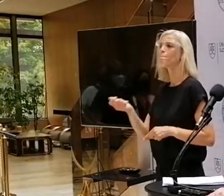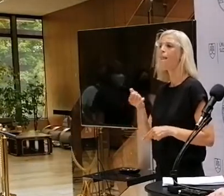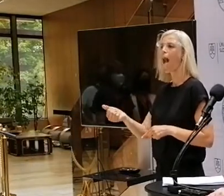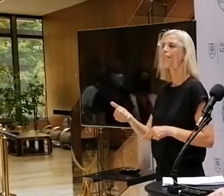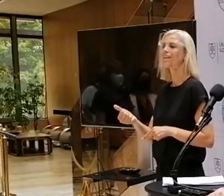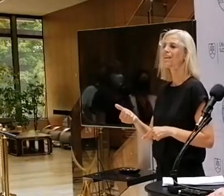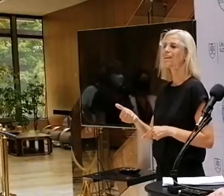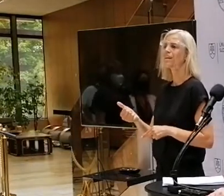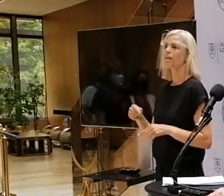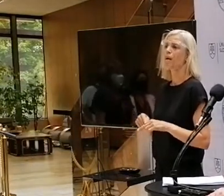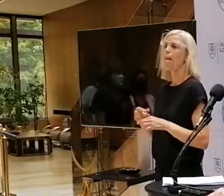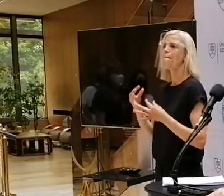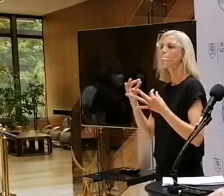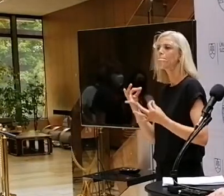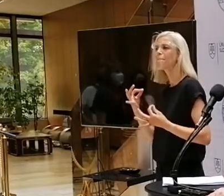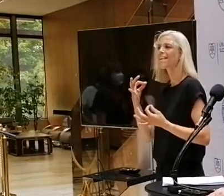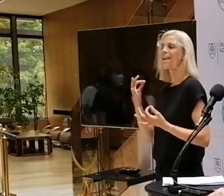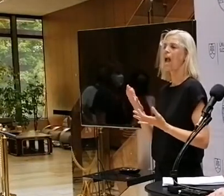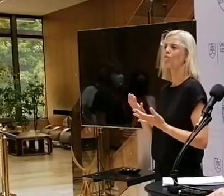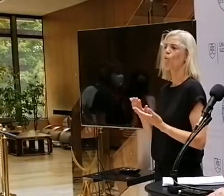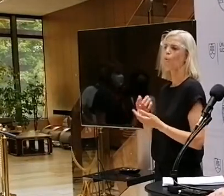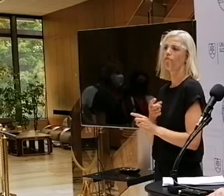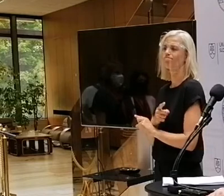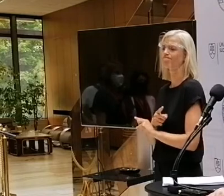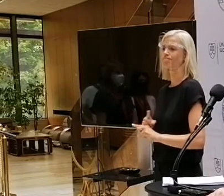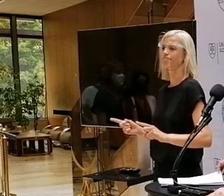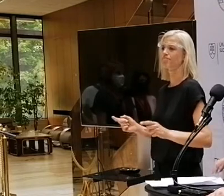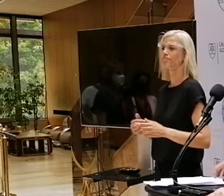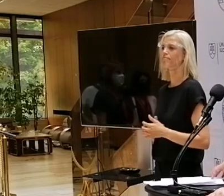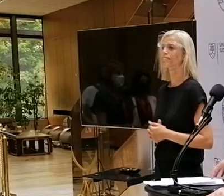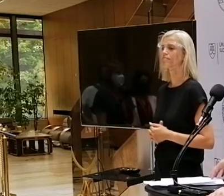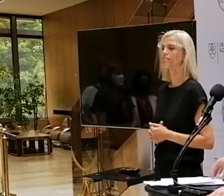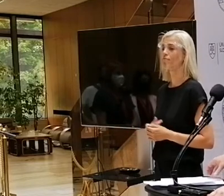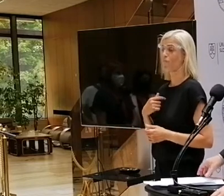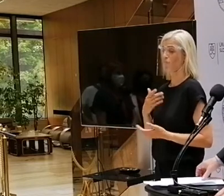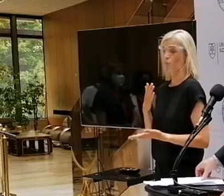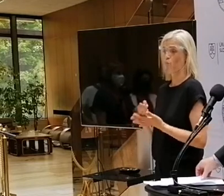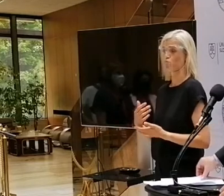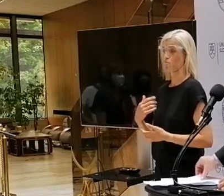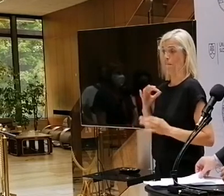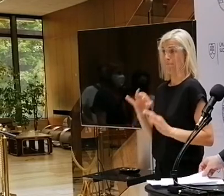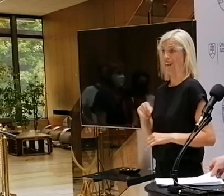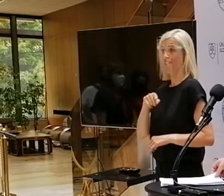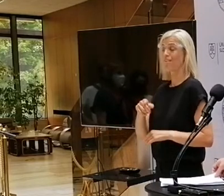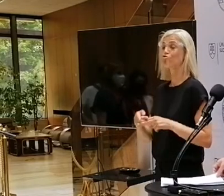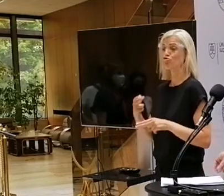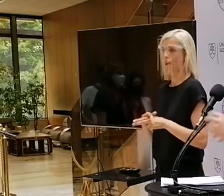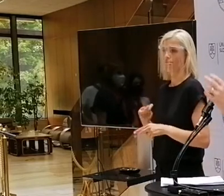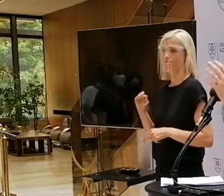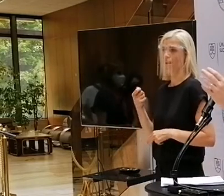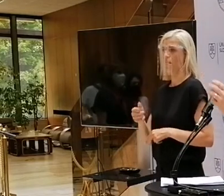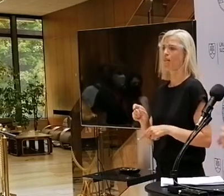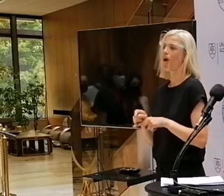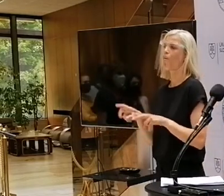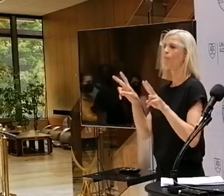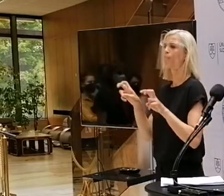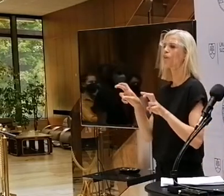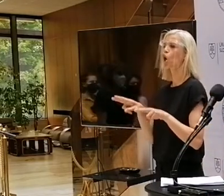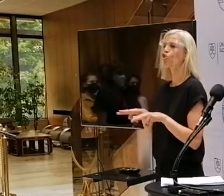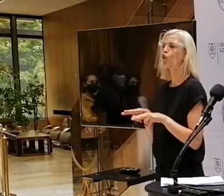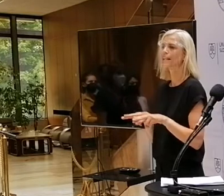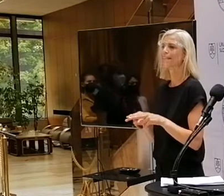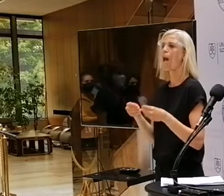že nie. My máme približne 20-ročnú, myslím, že presne 18-ročnú dieru v tom, že takéto poradne, nazvime to zjednodušenie